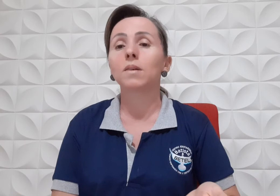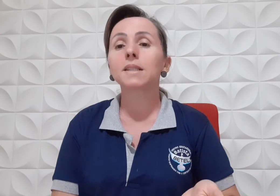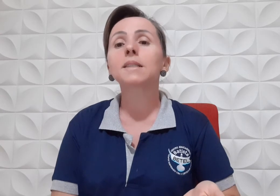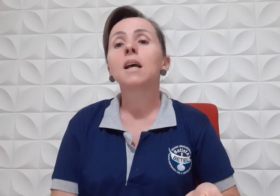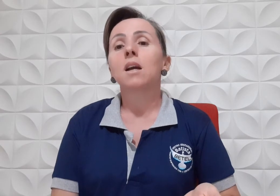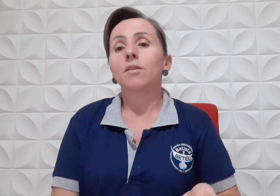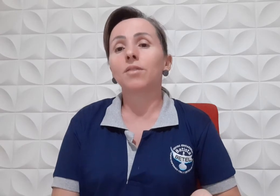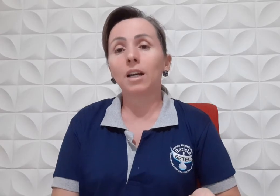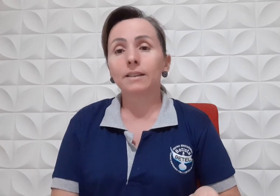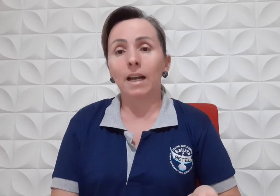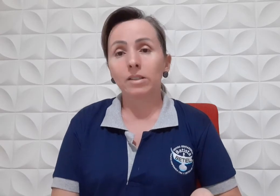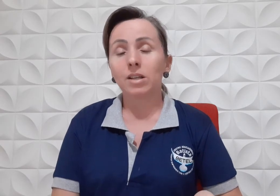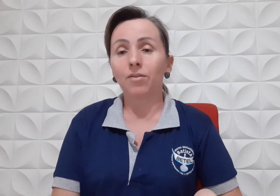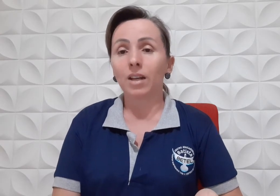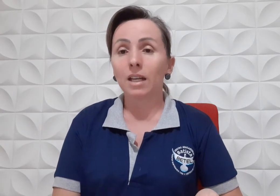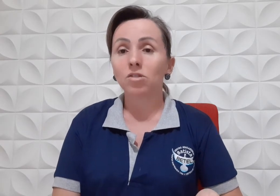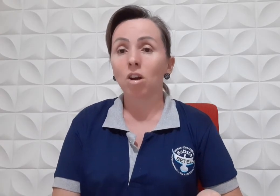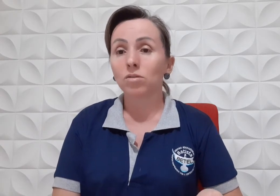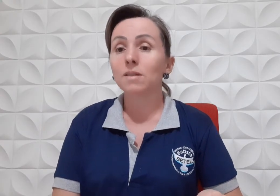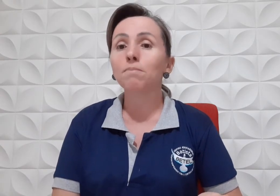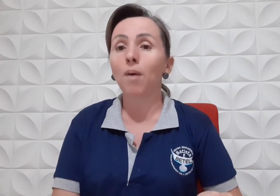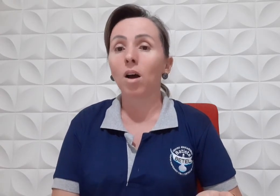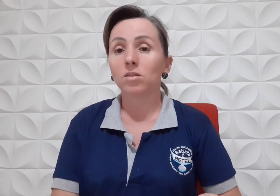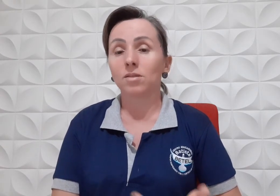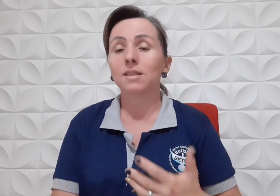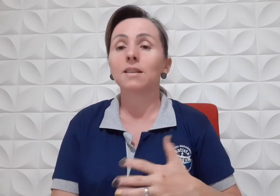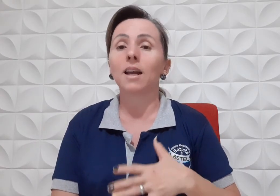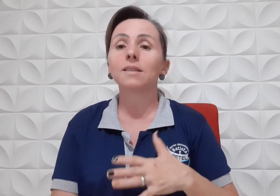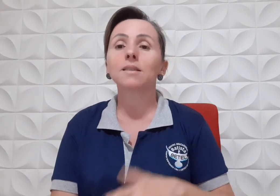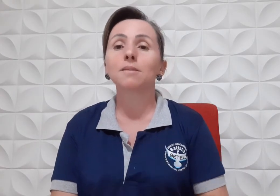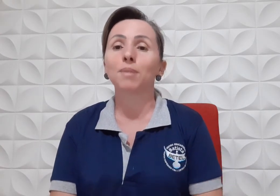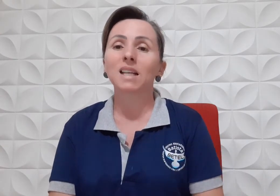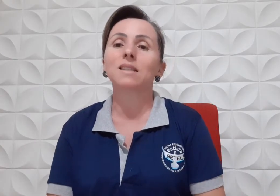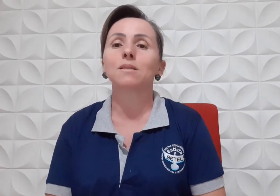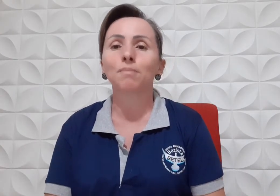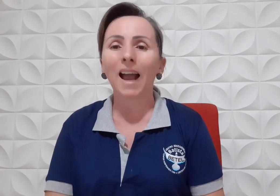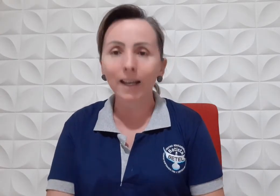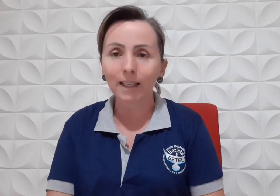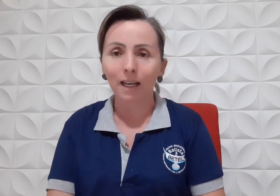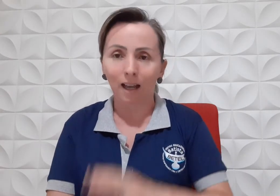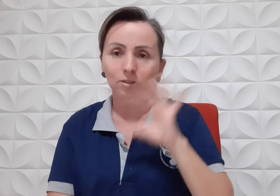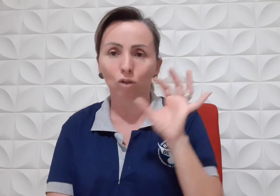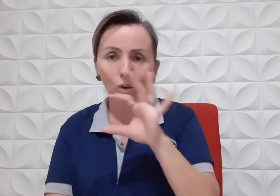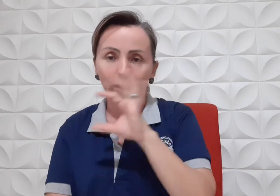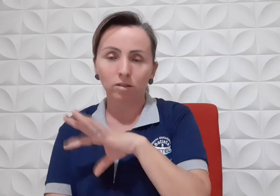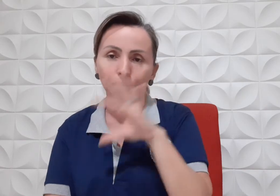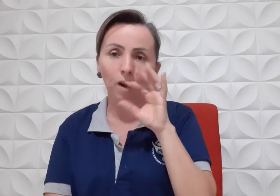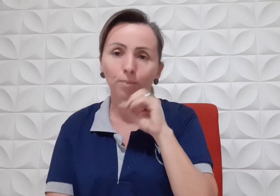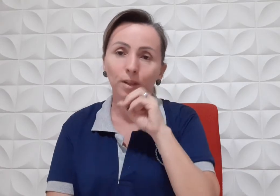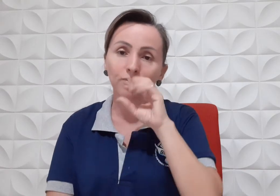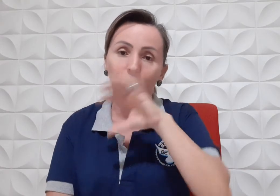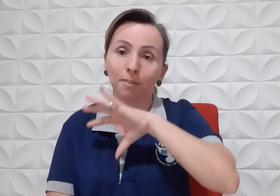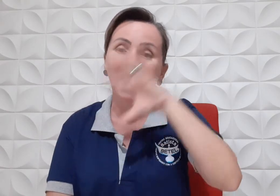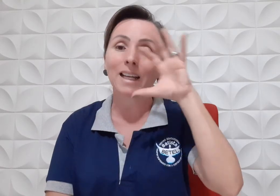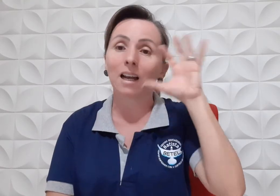algumas vantagens referente aos impostos. Então, essas empresas maquiladoras, o próprio nome fala